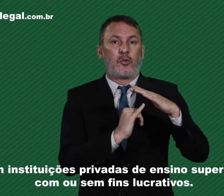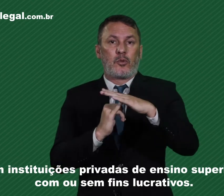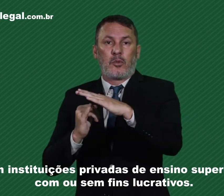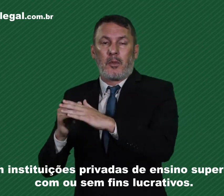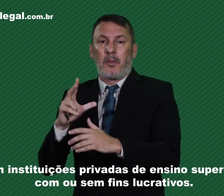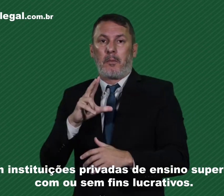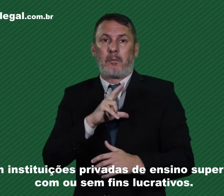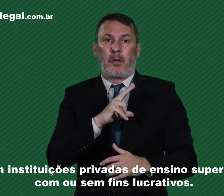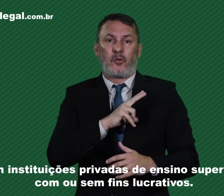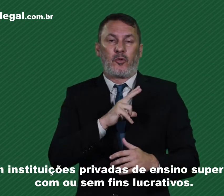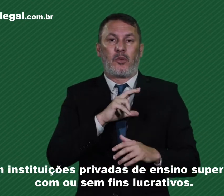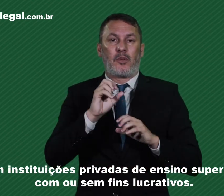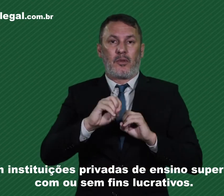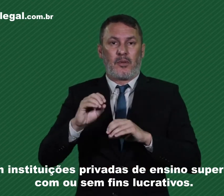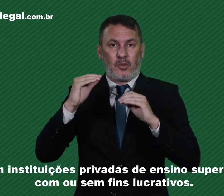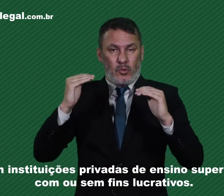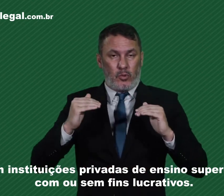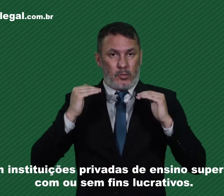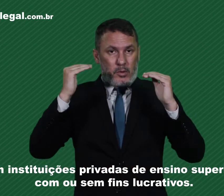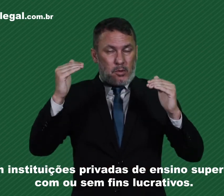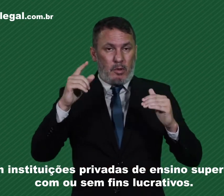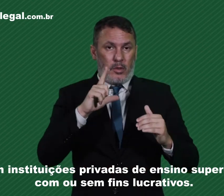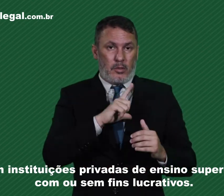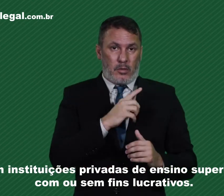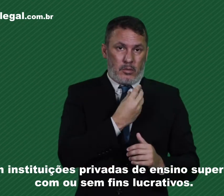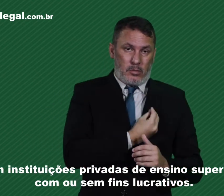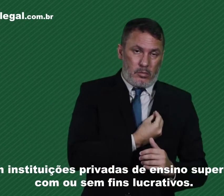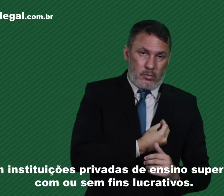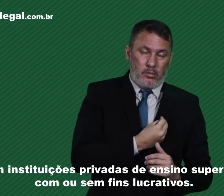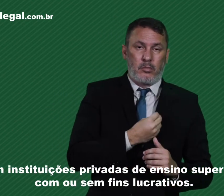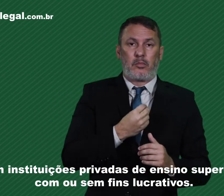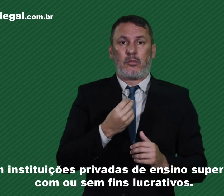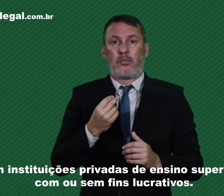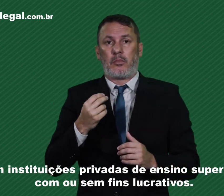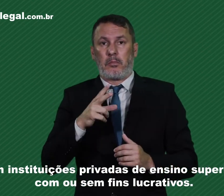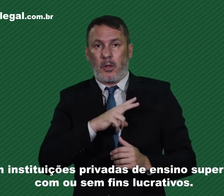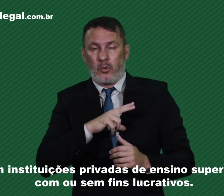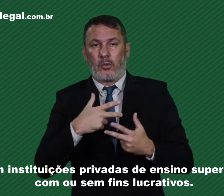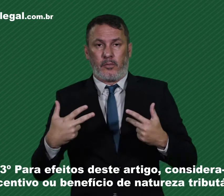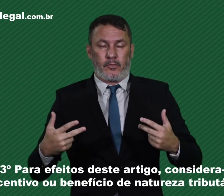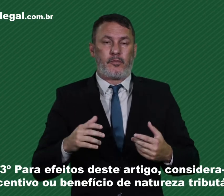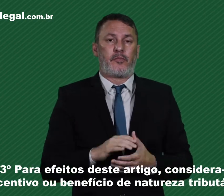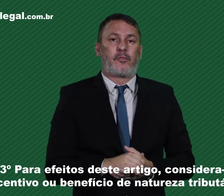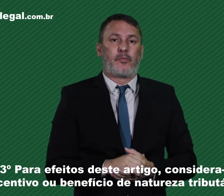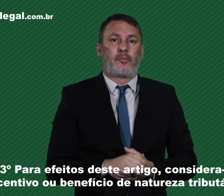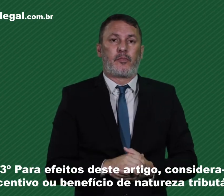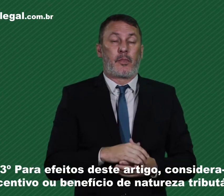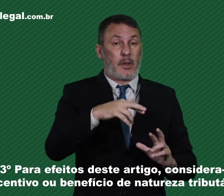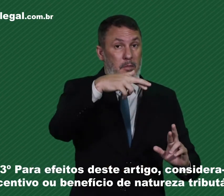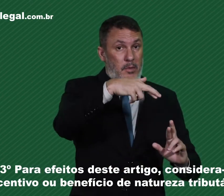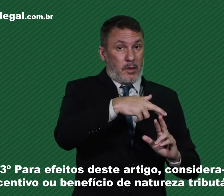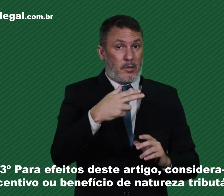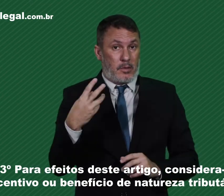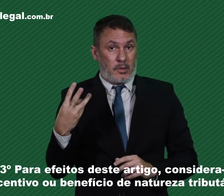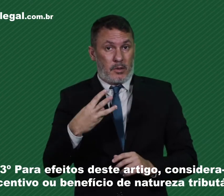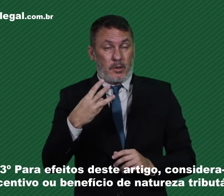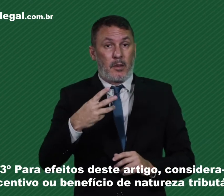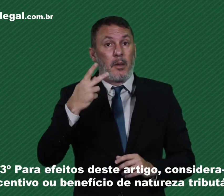instituições privadas de ensino superior com ou sem fins lucrativos parágrafo 3º para